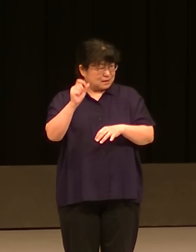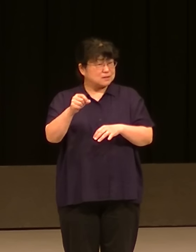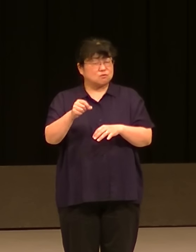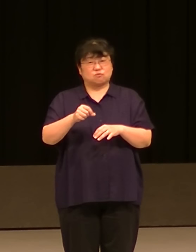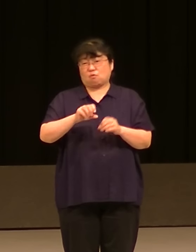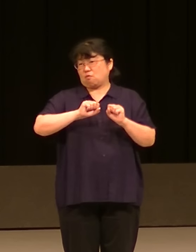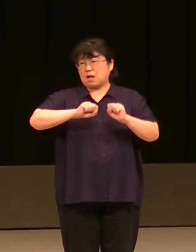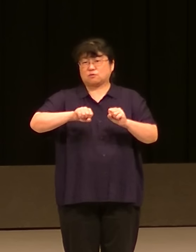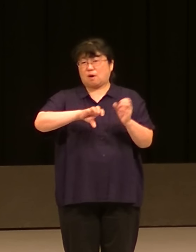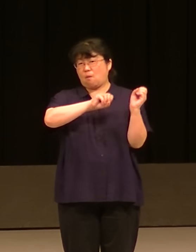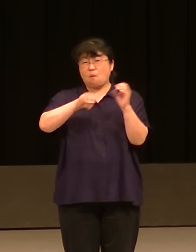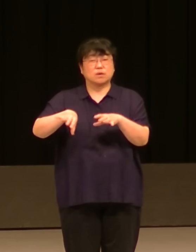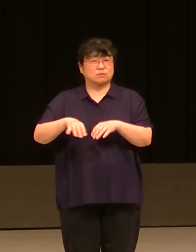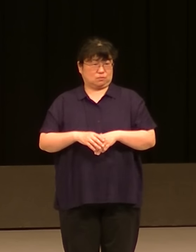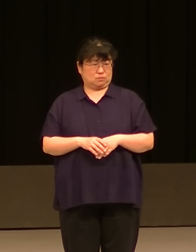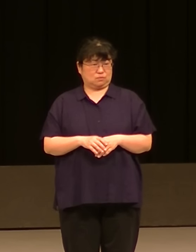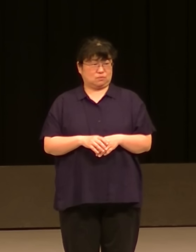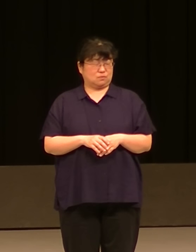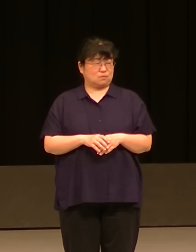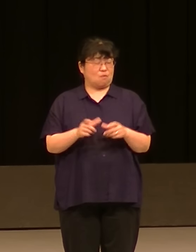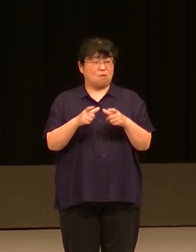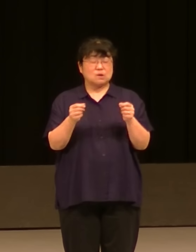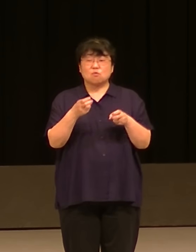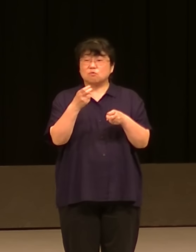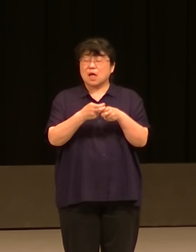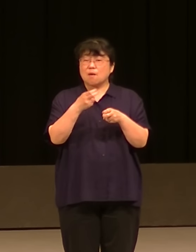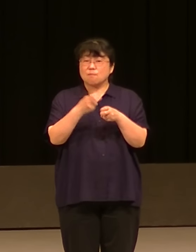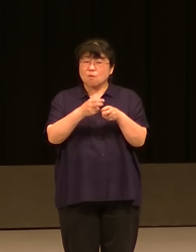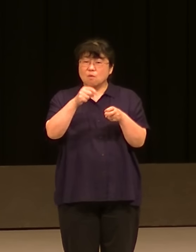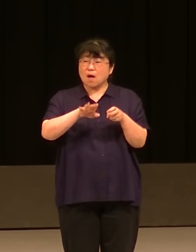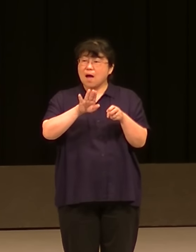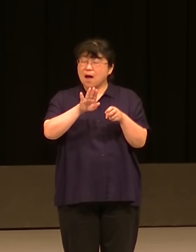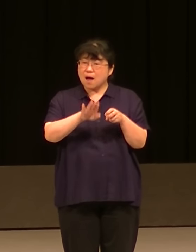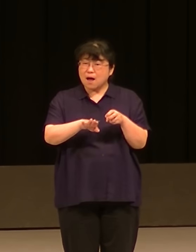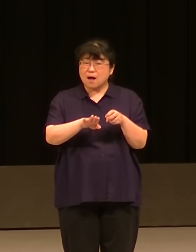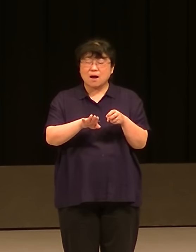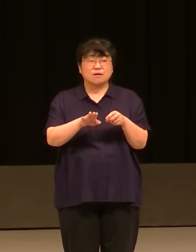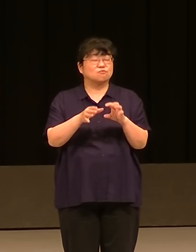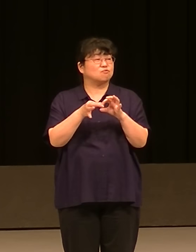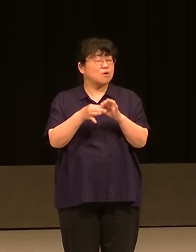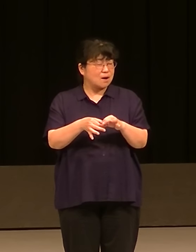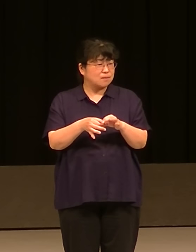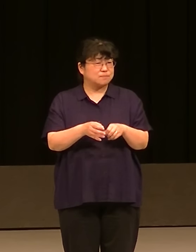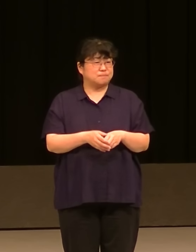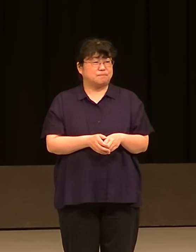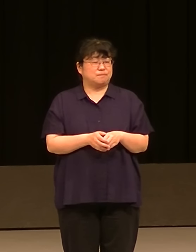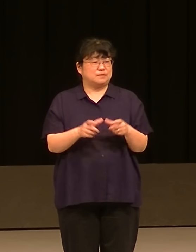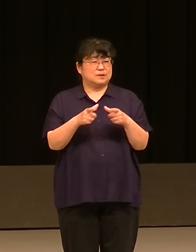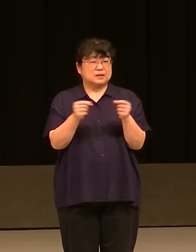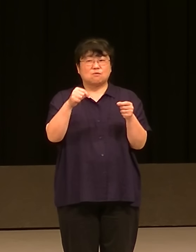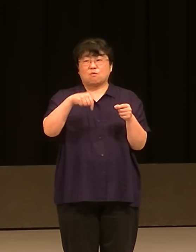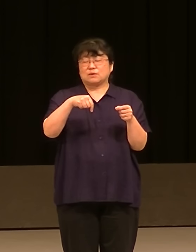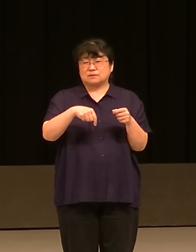放棄すると言っているこの日本国憲法があるがゆえに、だからこそ、日本